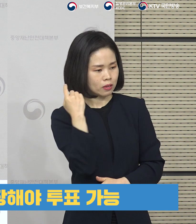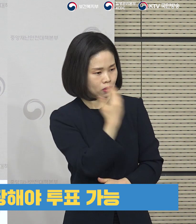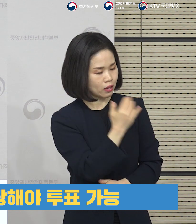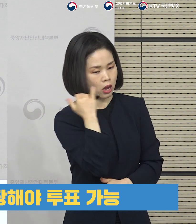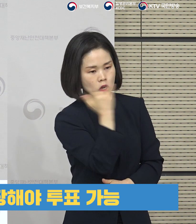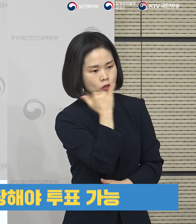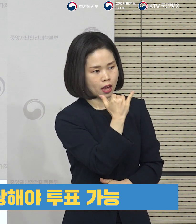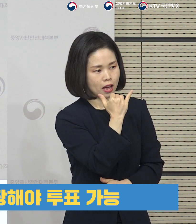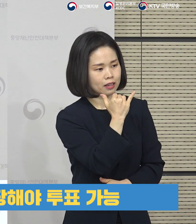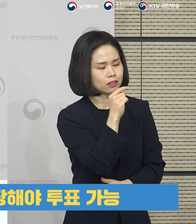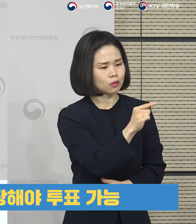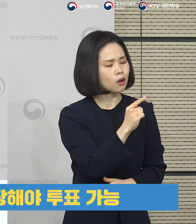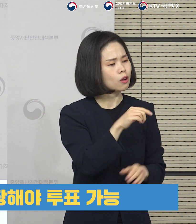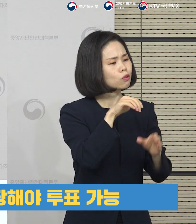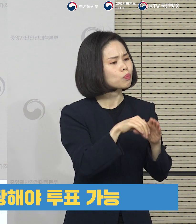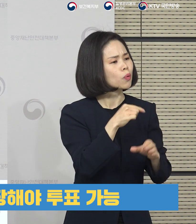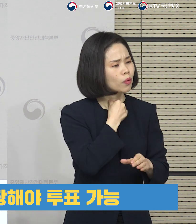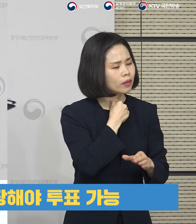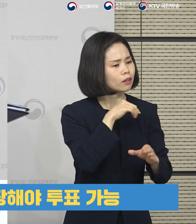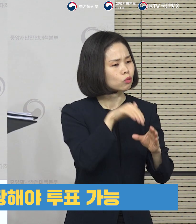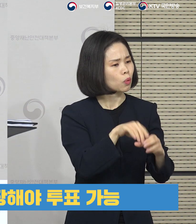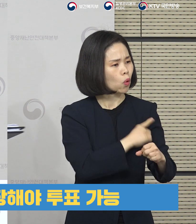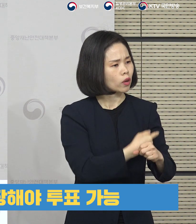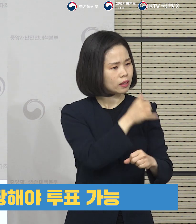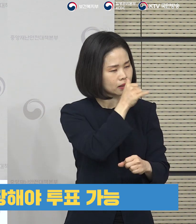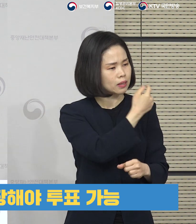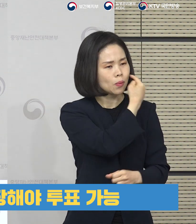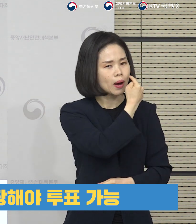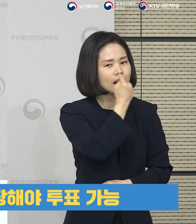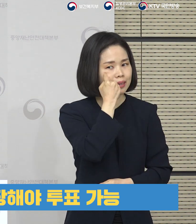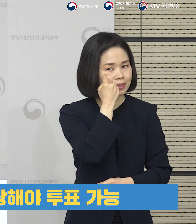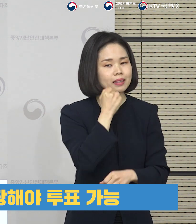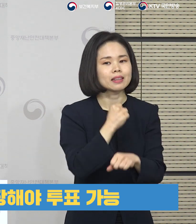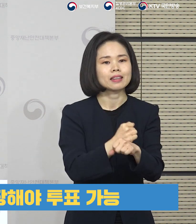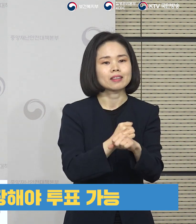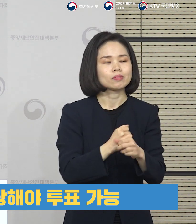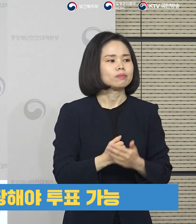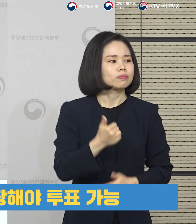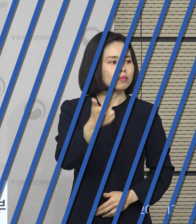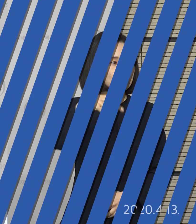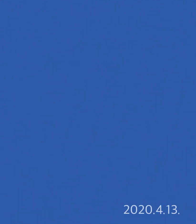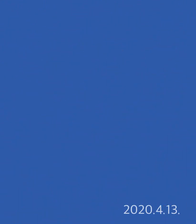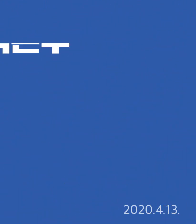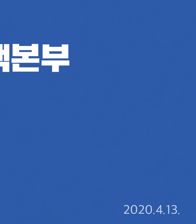일일이 전화를 해서 이제 투표권과 이제 투표 의사가 있는지 확인을 하게 됩니다.